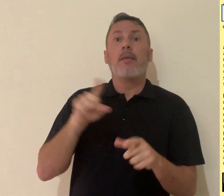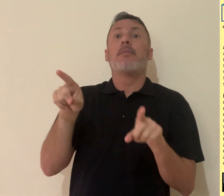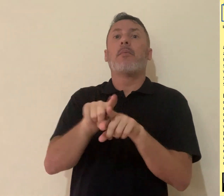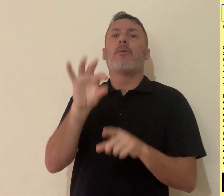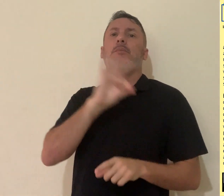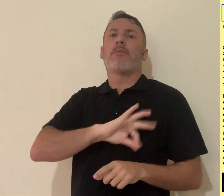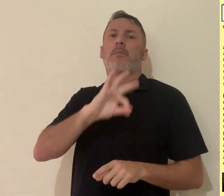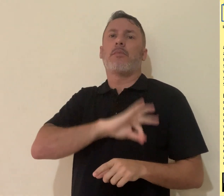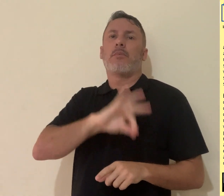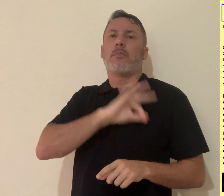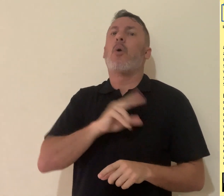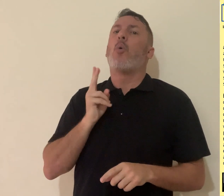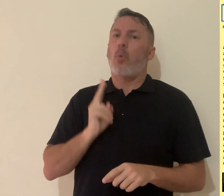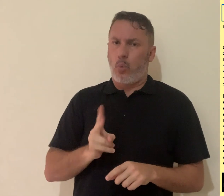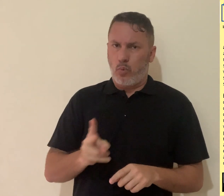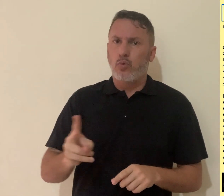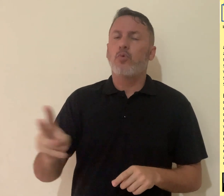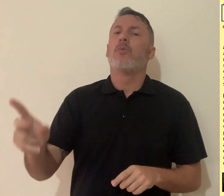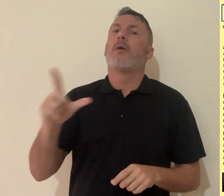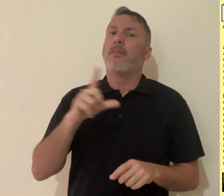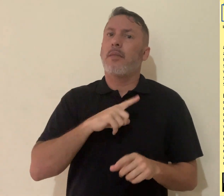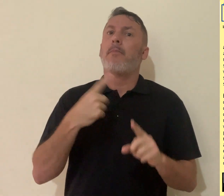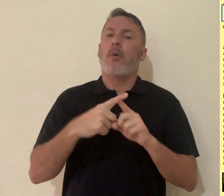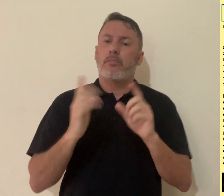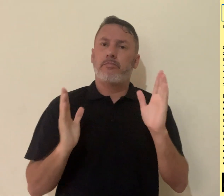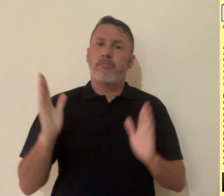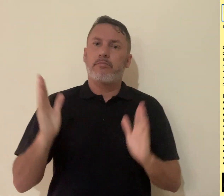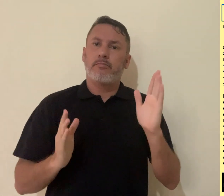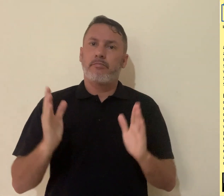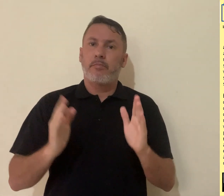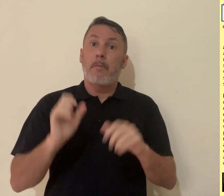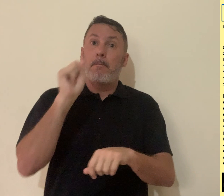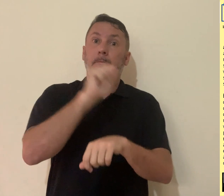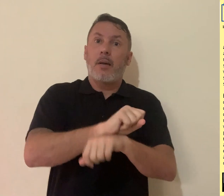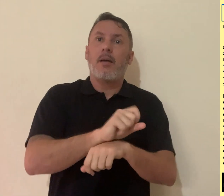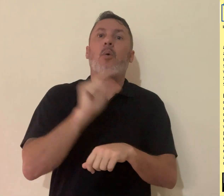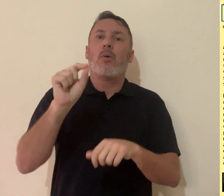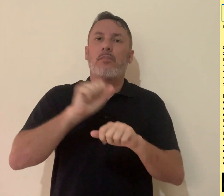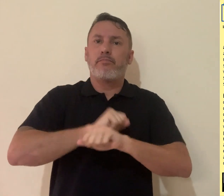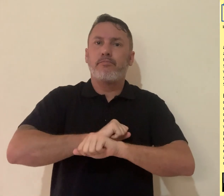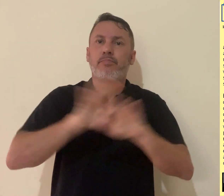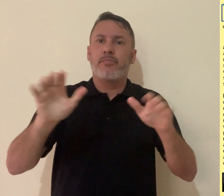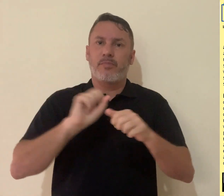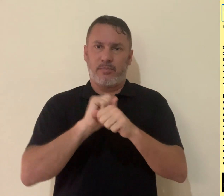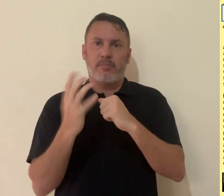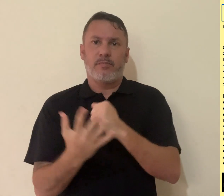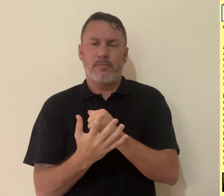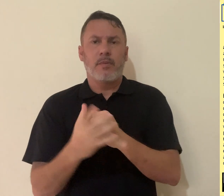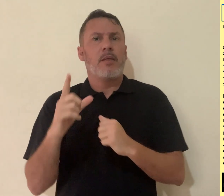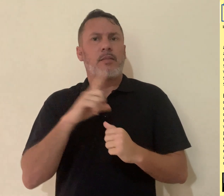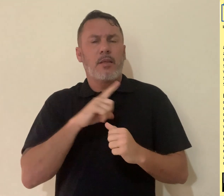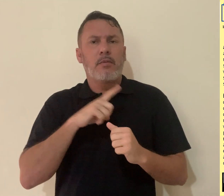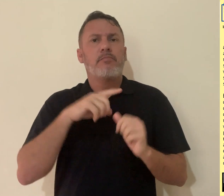remuneração garantida no período em que vigorar em as medidas oficiais de contenção da pandemia do